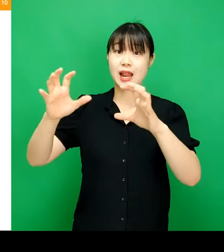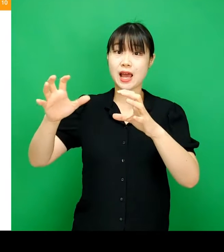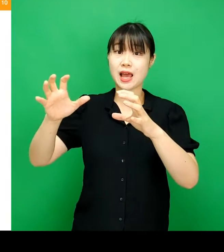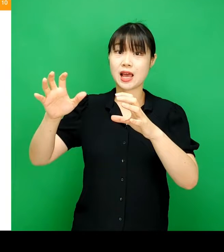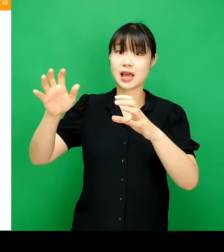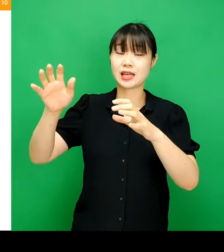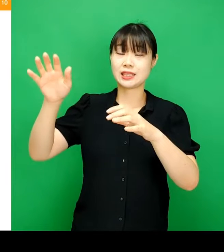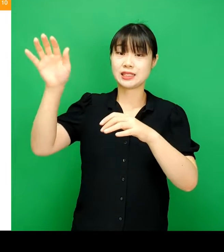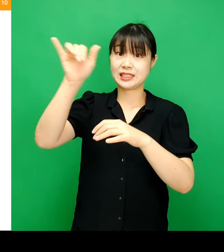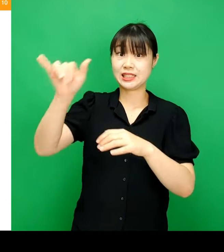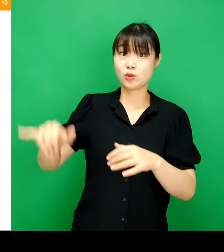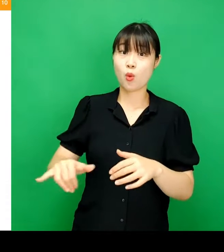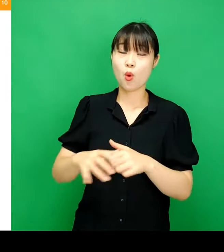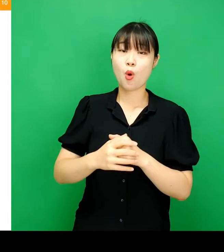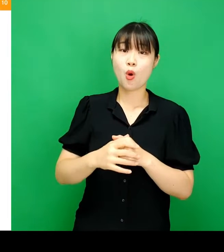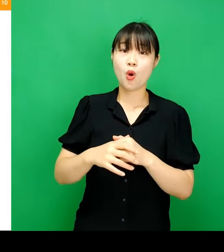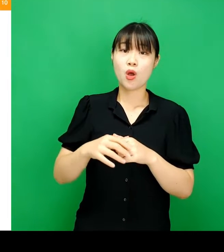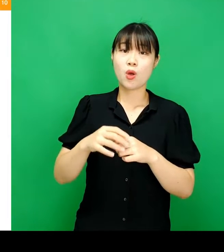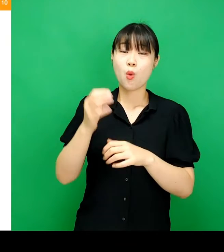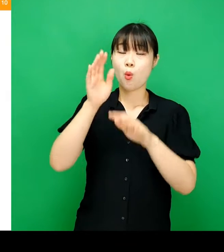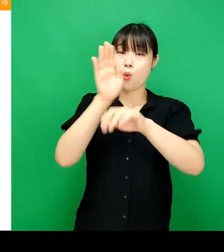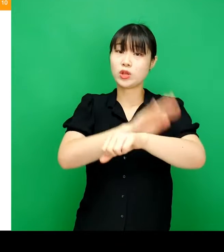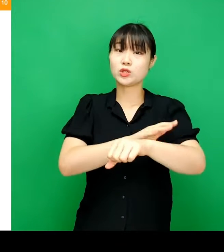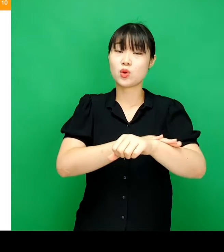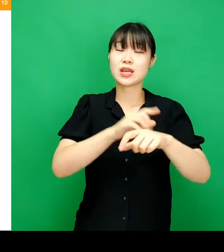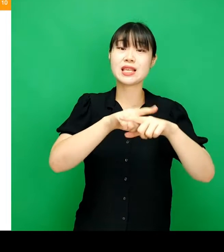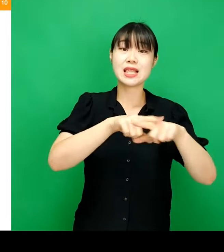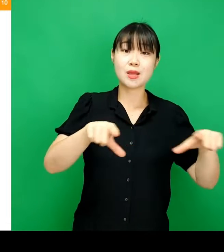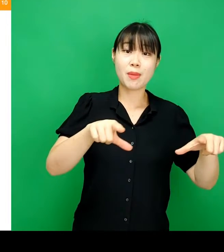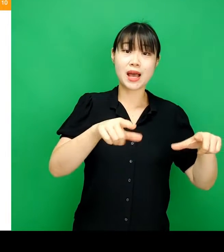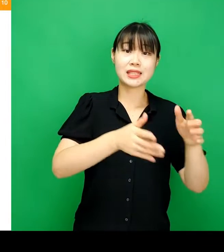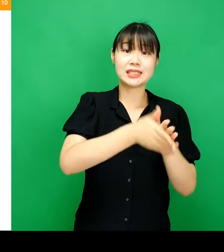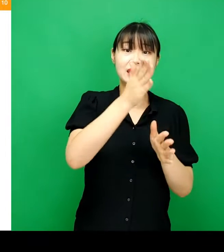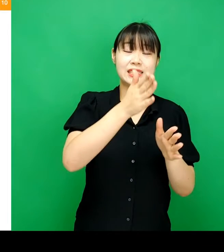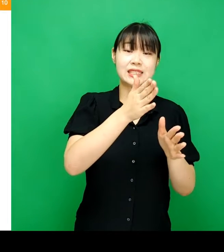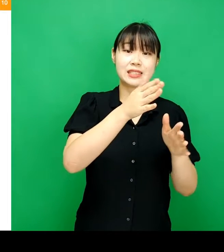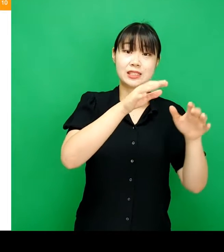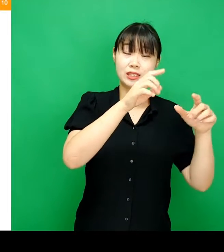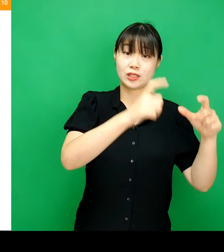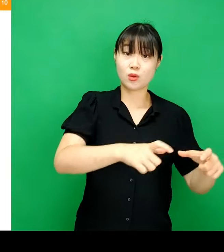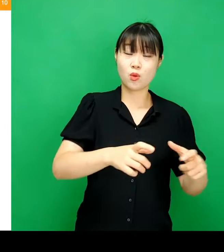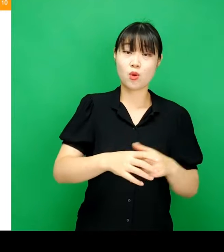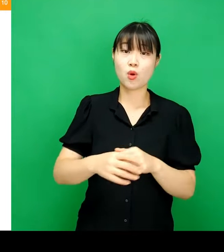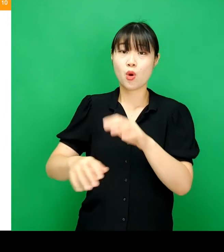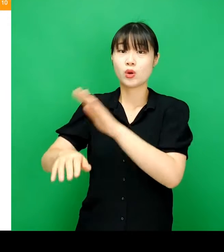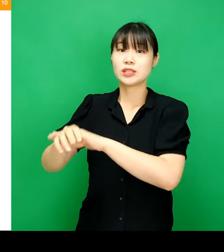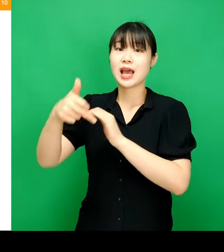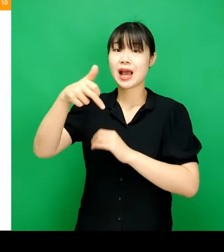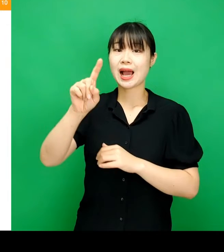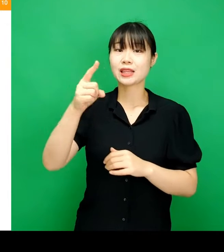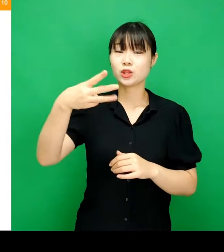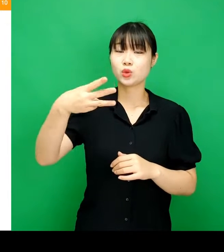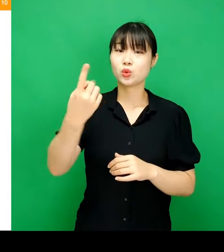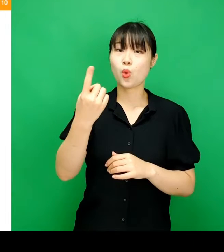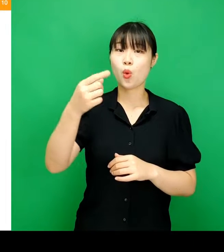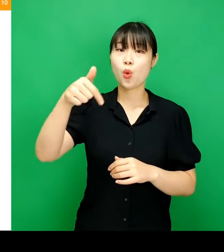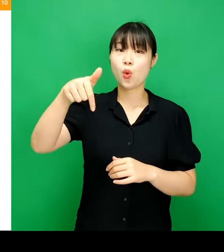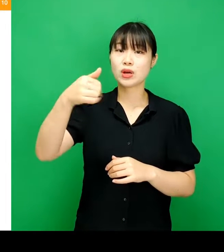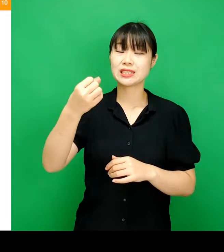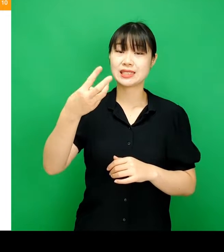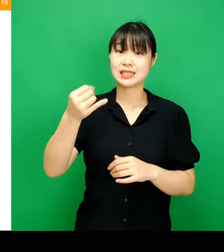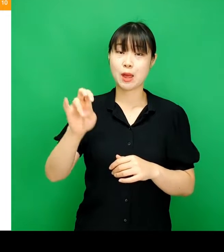지금 보시는 화면은 우리나라 지도입니다. 왼쪽은 일반 시군구 지도, 오른쪽은 우리나라 국회의원 선거구